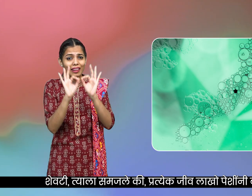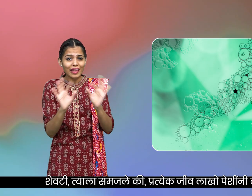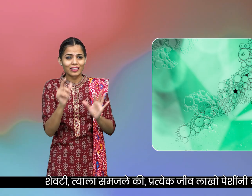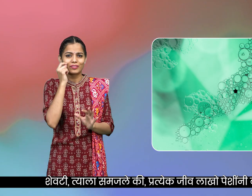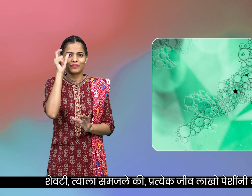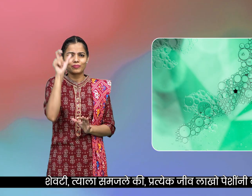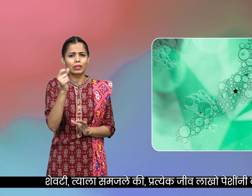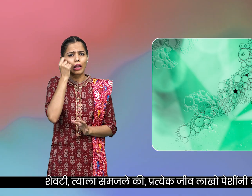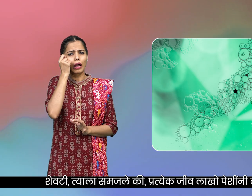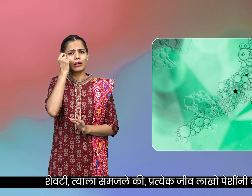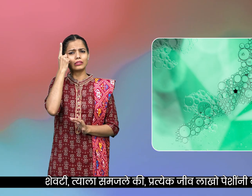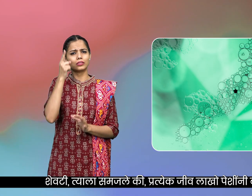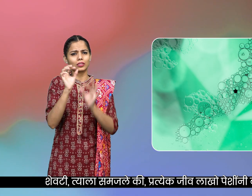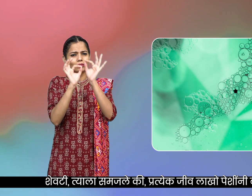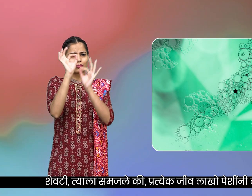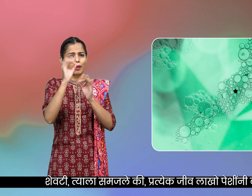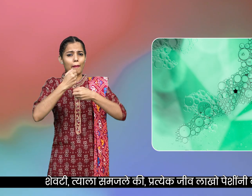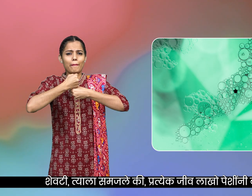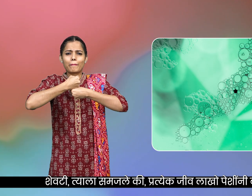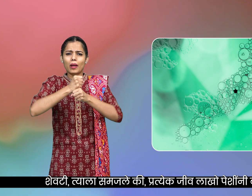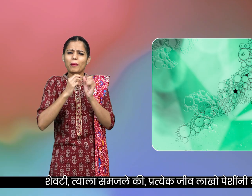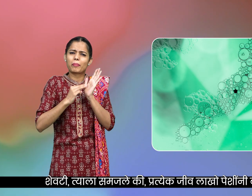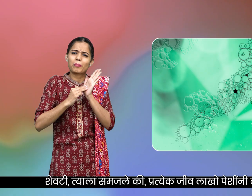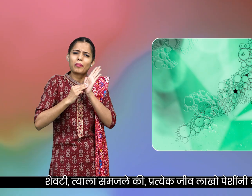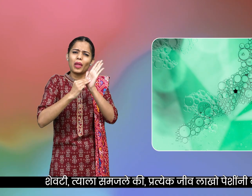शेवटी त्याला समजले की प्रत्येक जीव लाखो पेशींनी बनलेले असते,